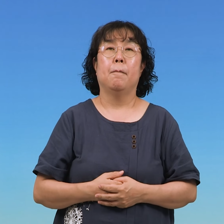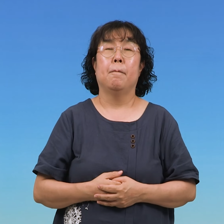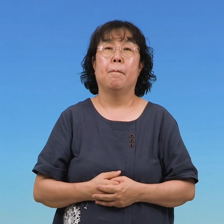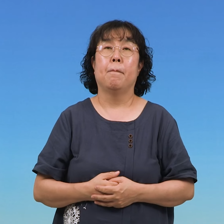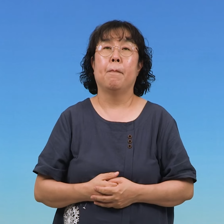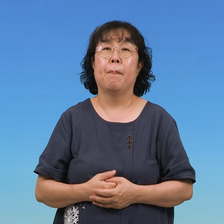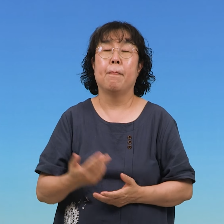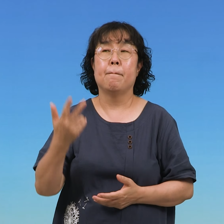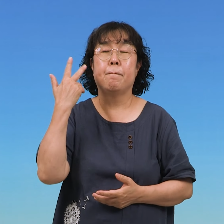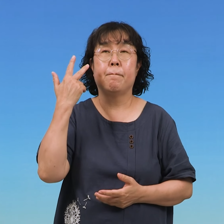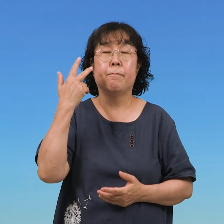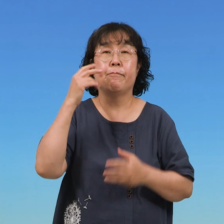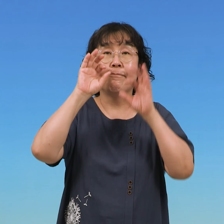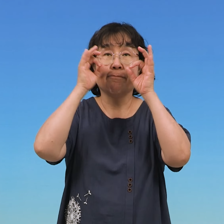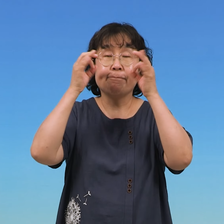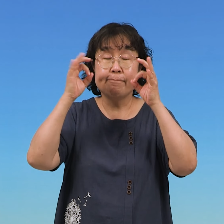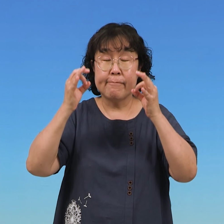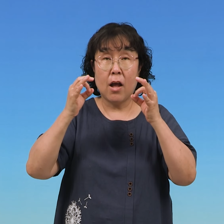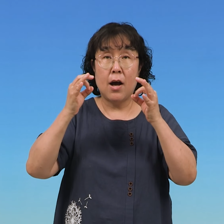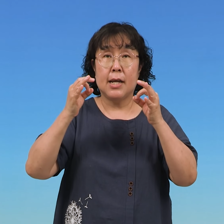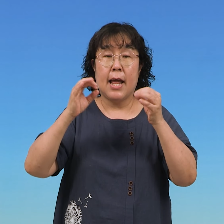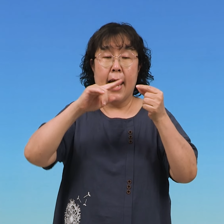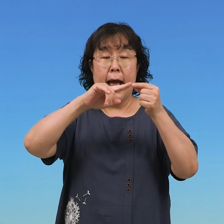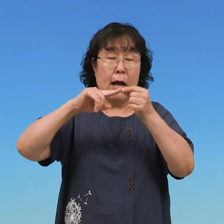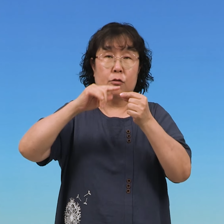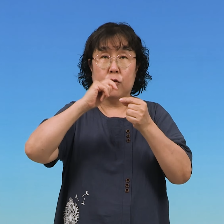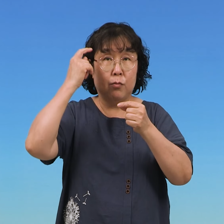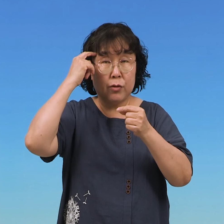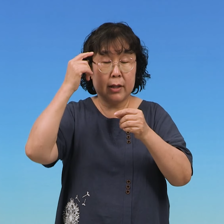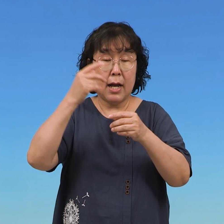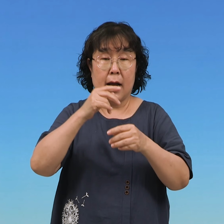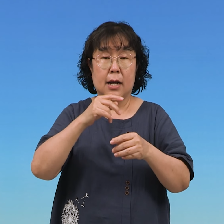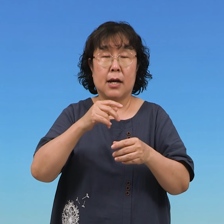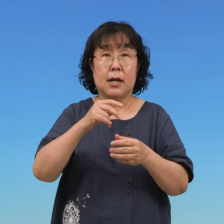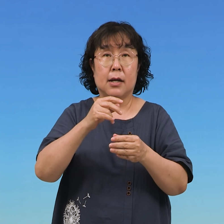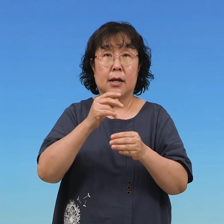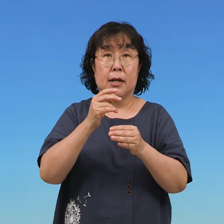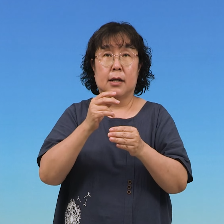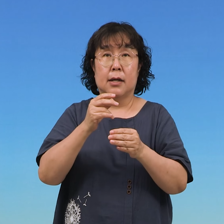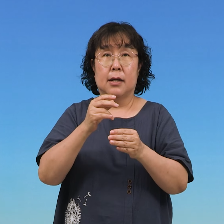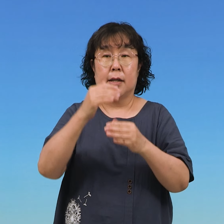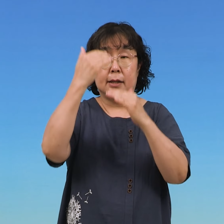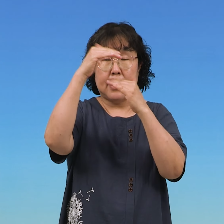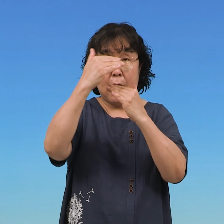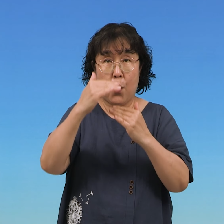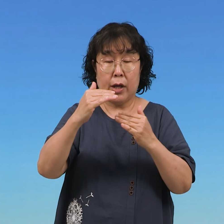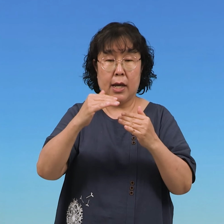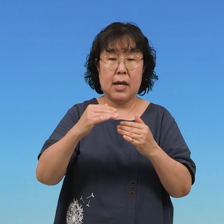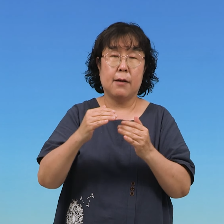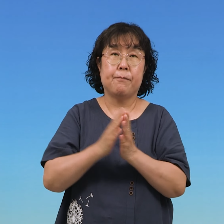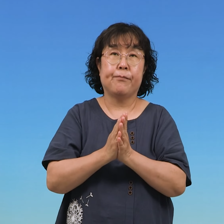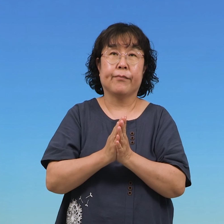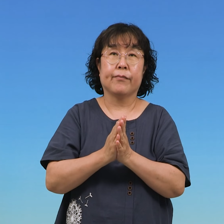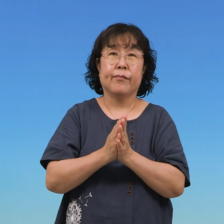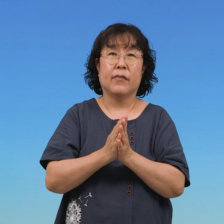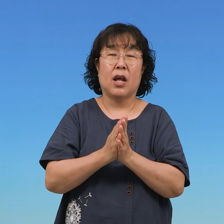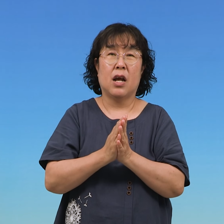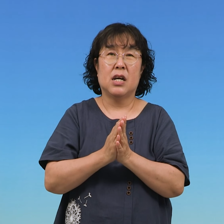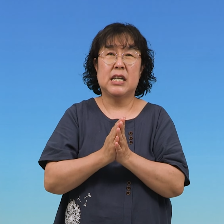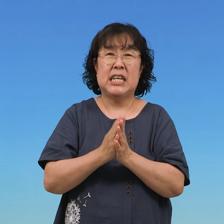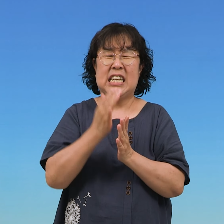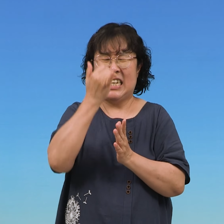구절 묵상 주제가 묵은 땅을 기경하라 이거였는데 뭐 우리 홈페이지에도 그런 글도 올라오는 거